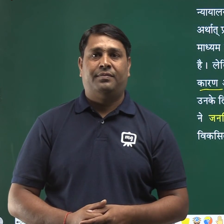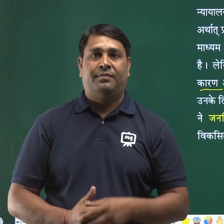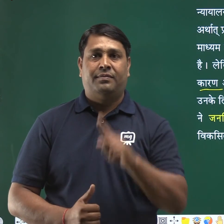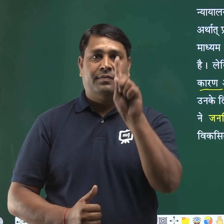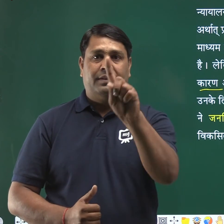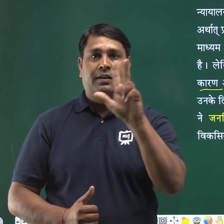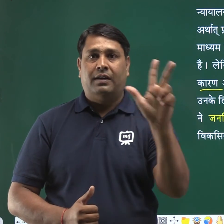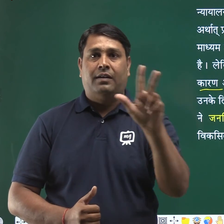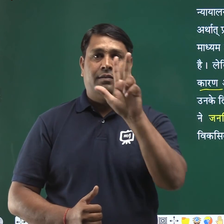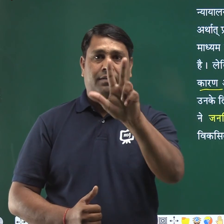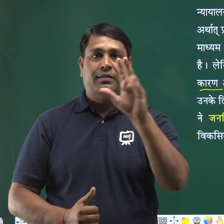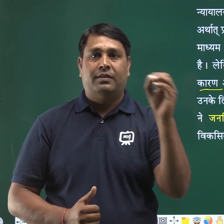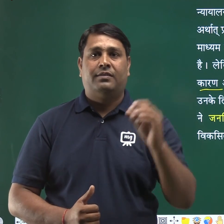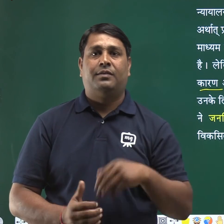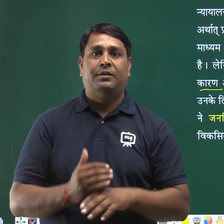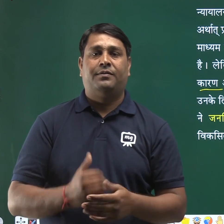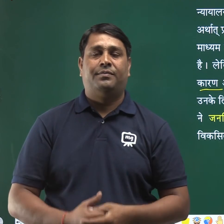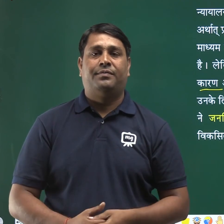1880 में